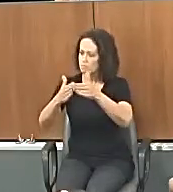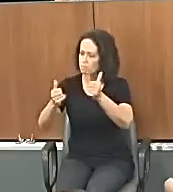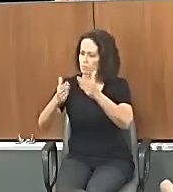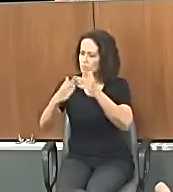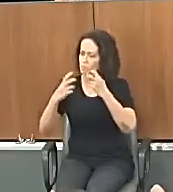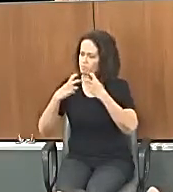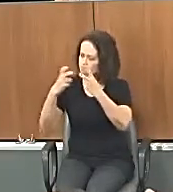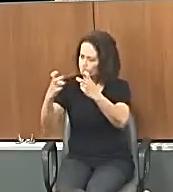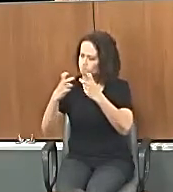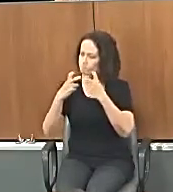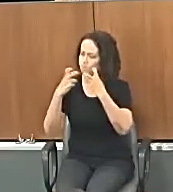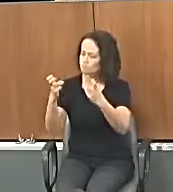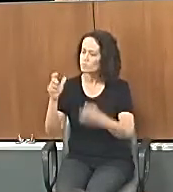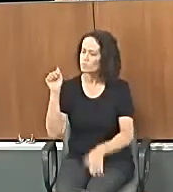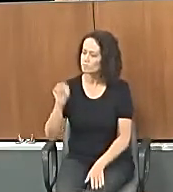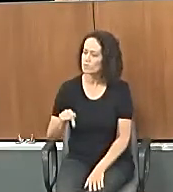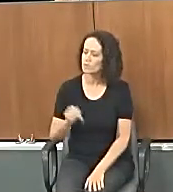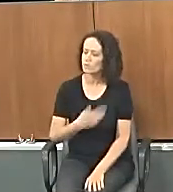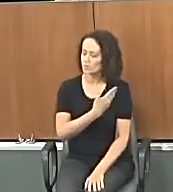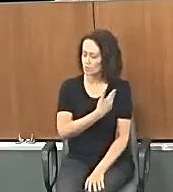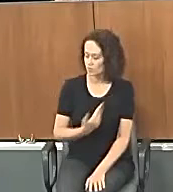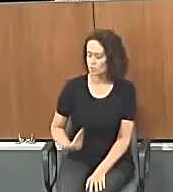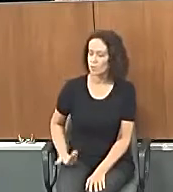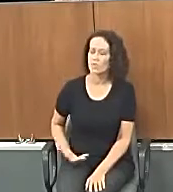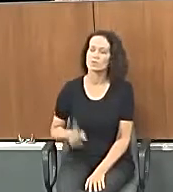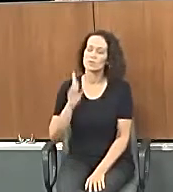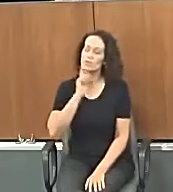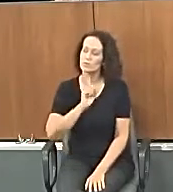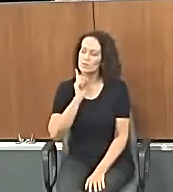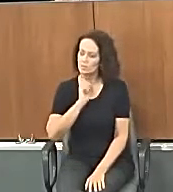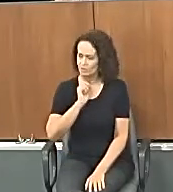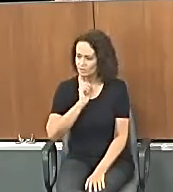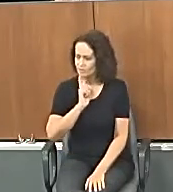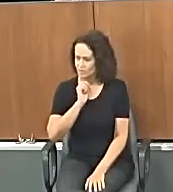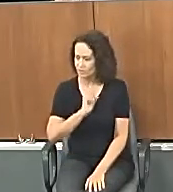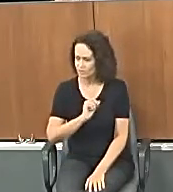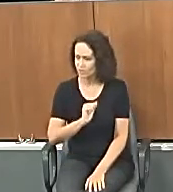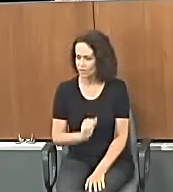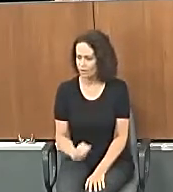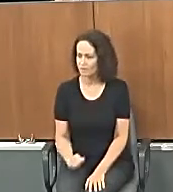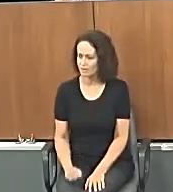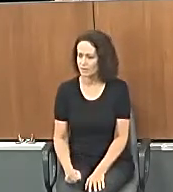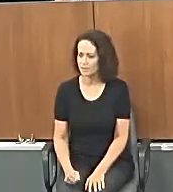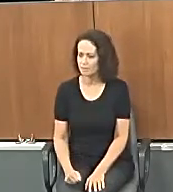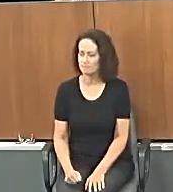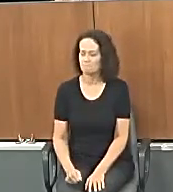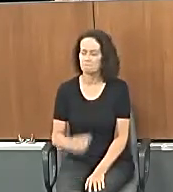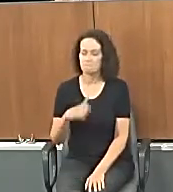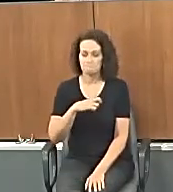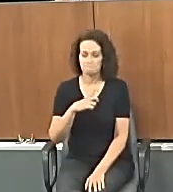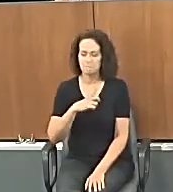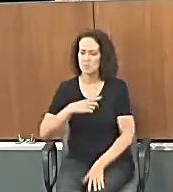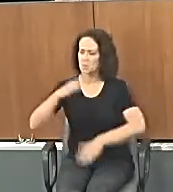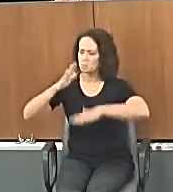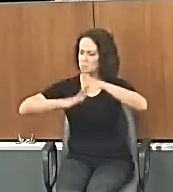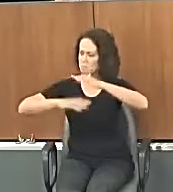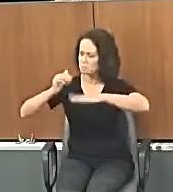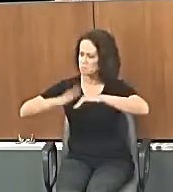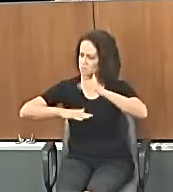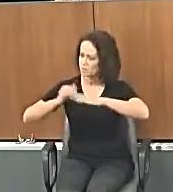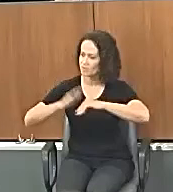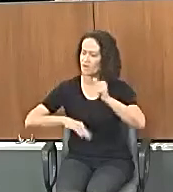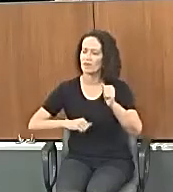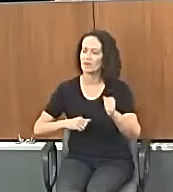clamor ao governo do estado de minas gerais que se aportou de muitos técnicos estão fazendo